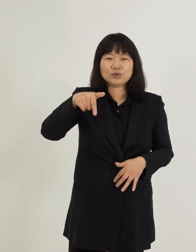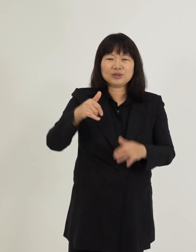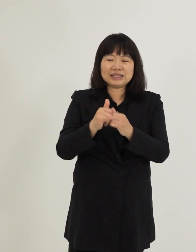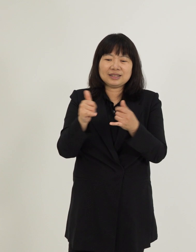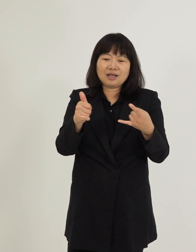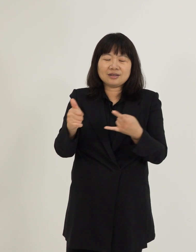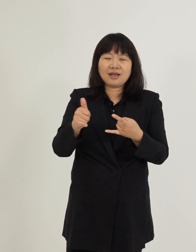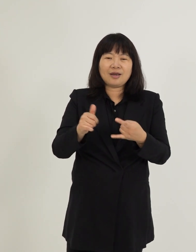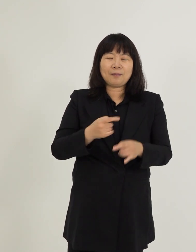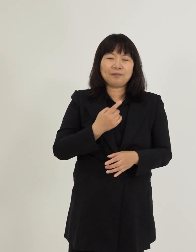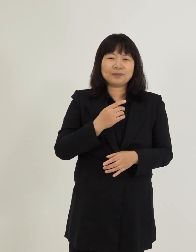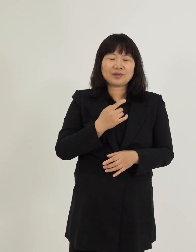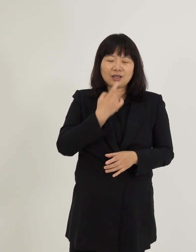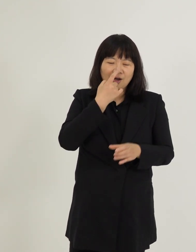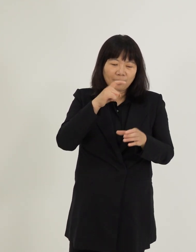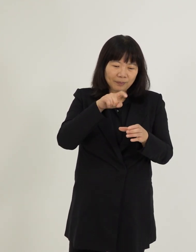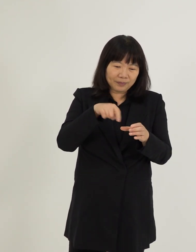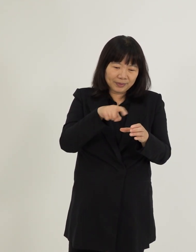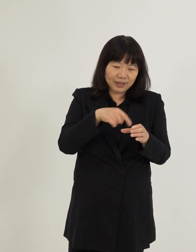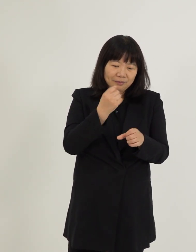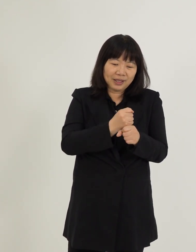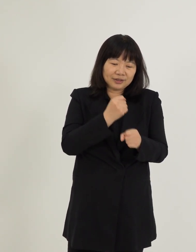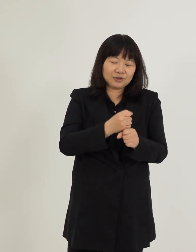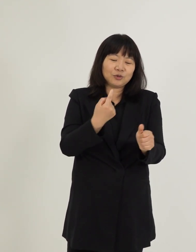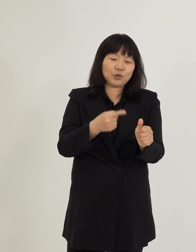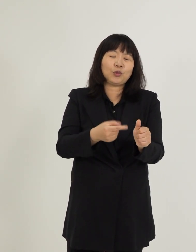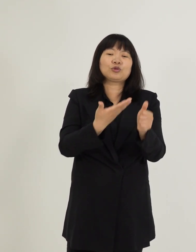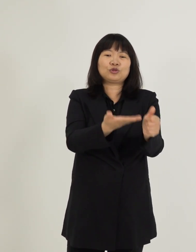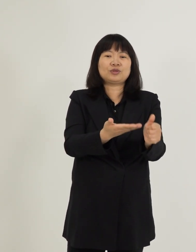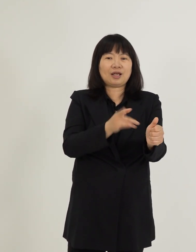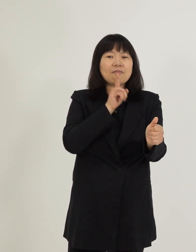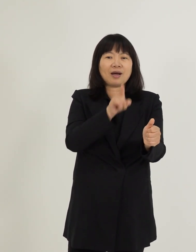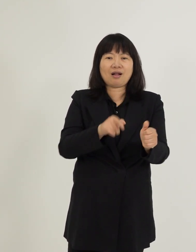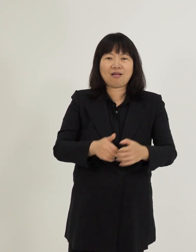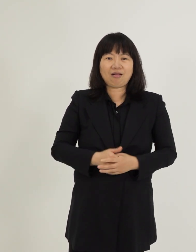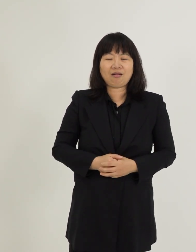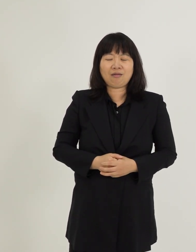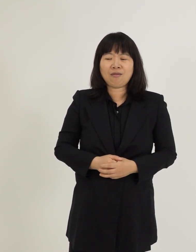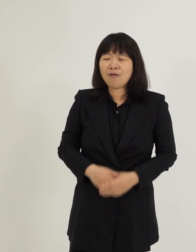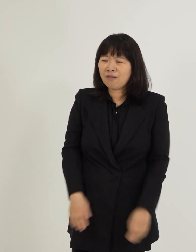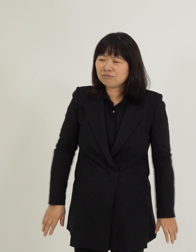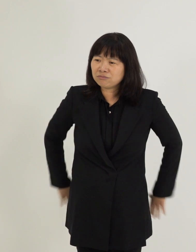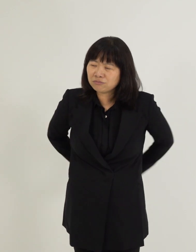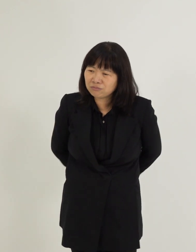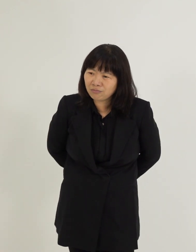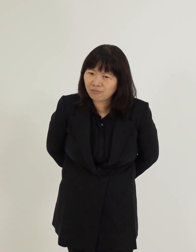시킨다 해서 제가 처음에 아니 시킬 사람이 따로 있지 누가